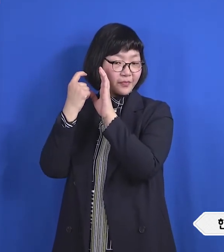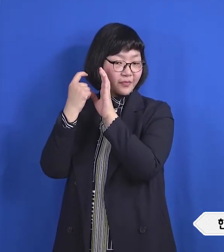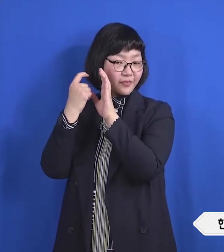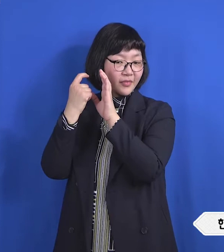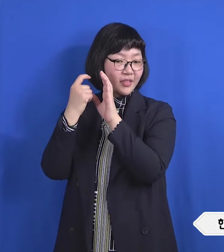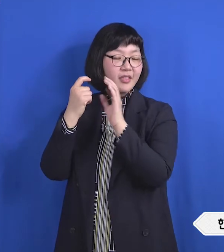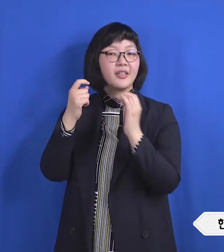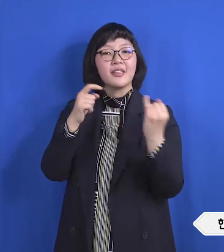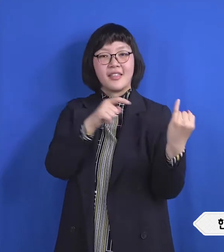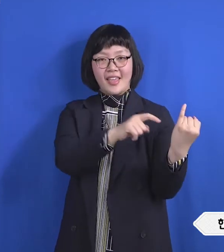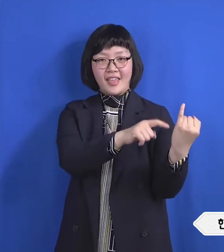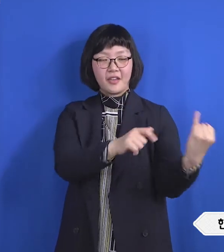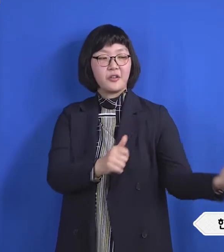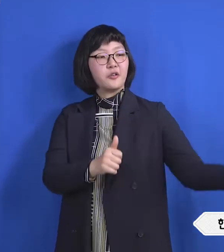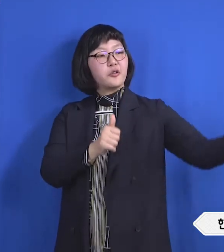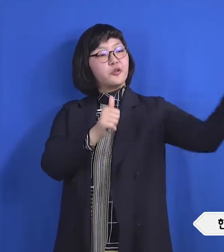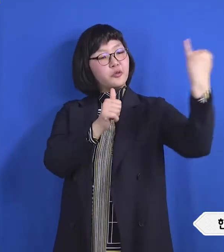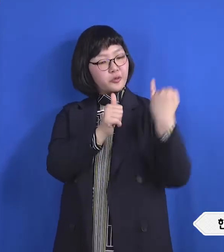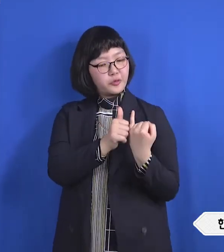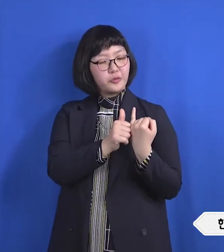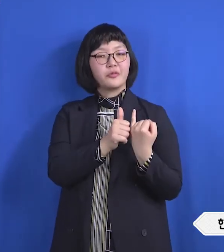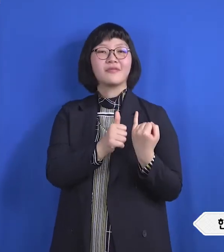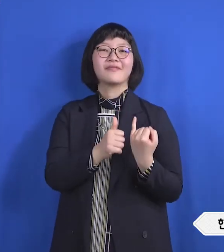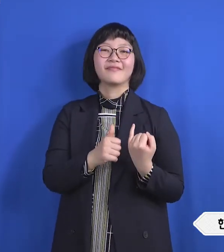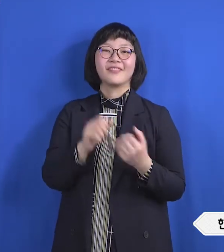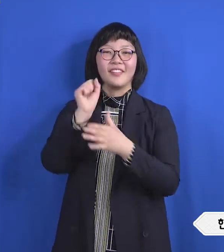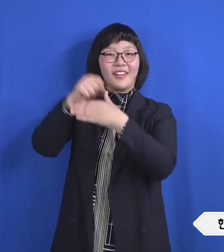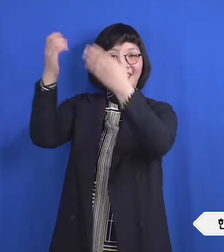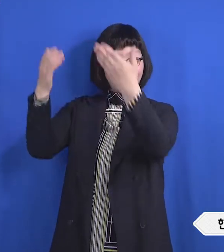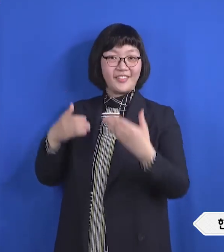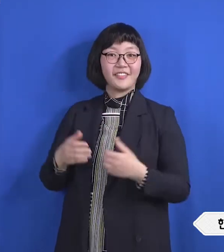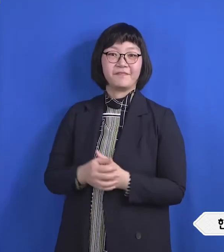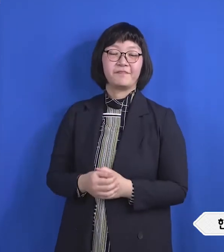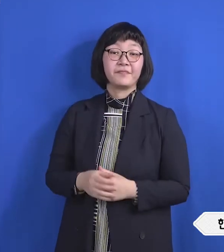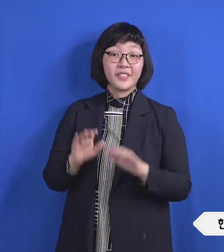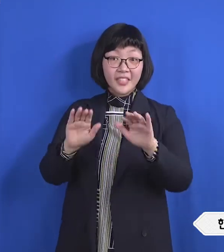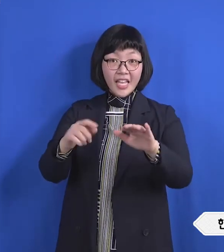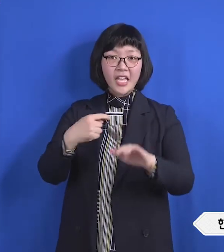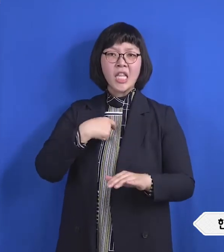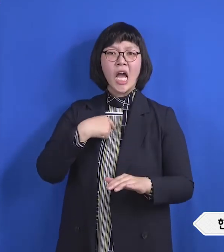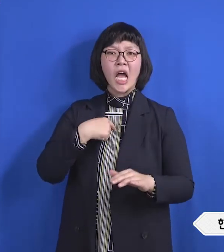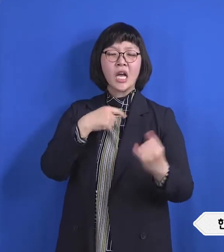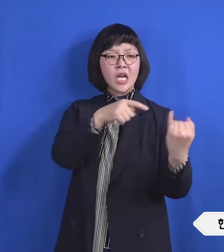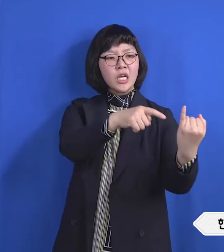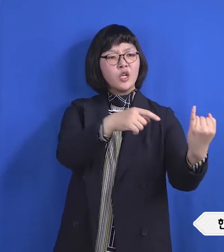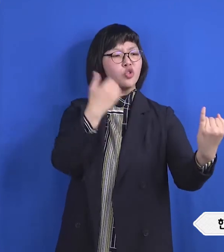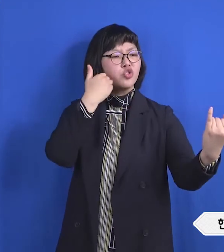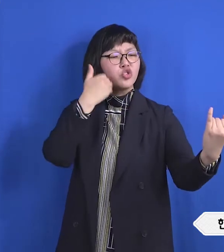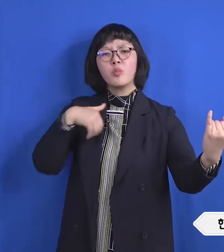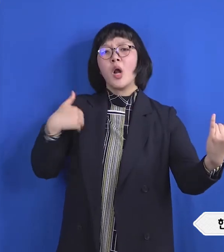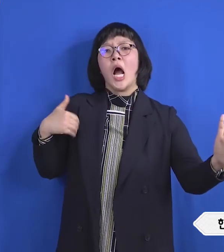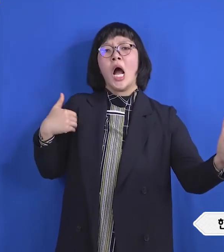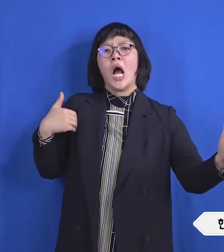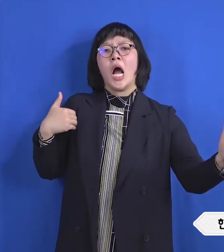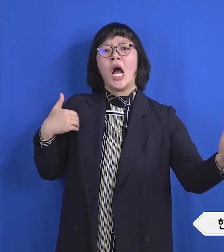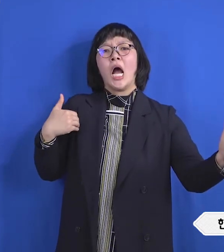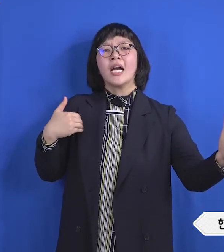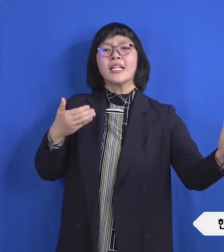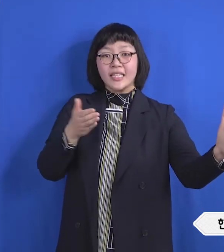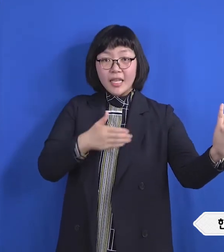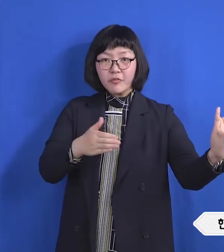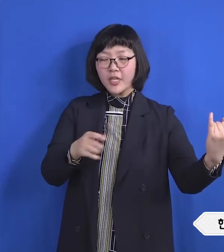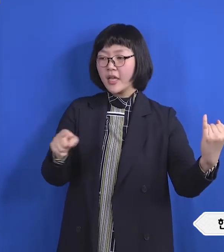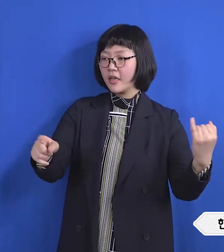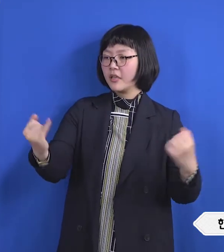노정년 씨를 배필로 딱 정했습니다. 그런데 저는 그걸 모르니까 A라고 하는